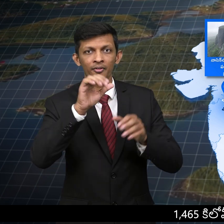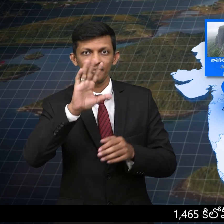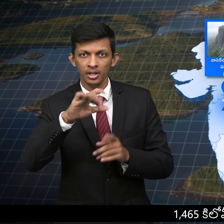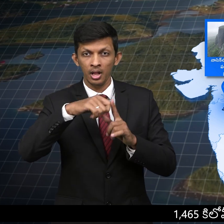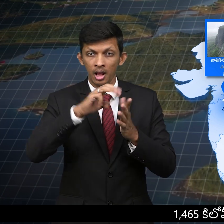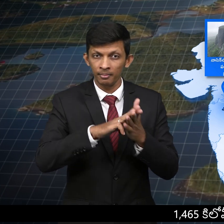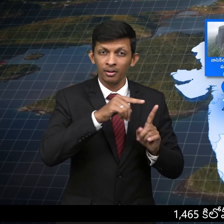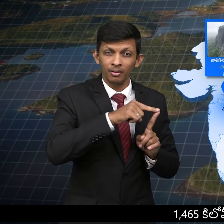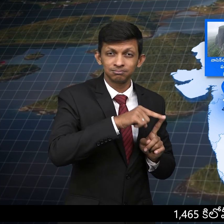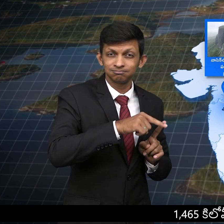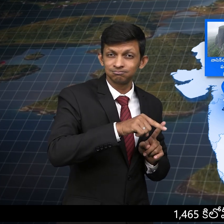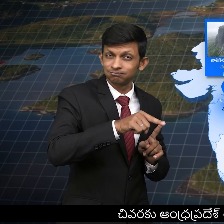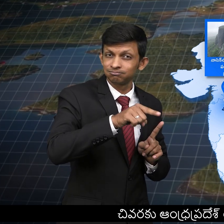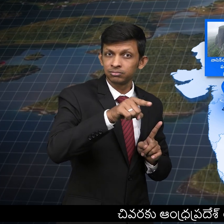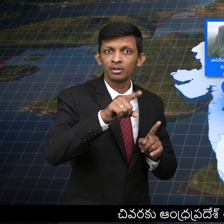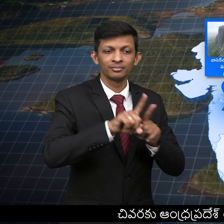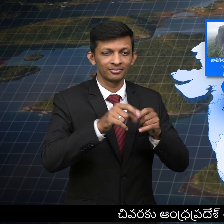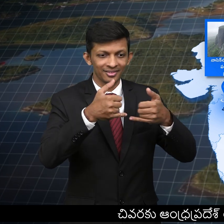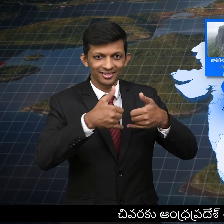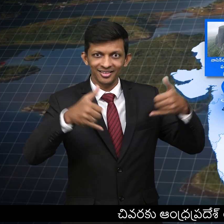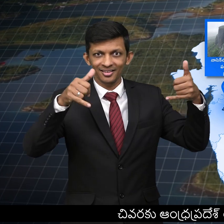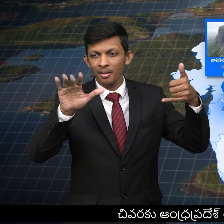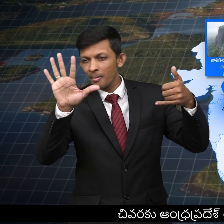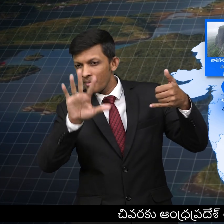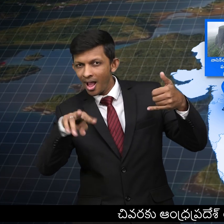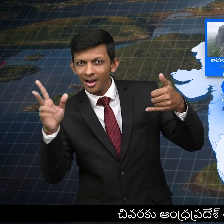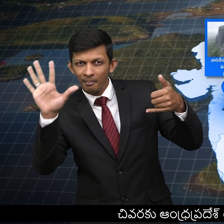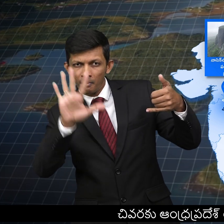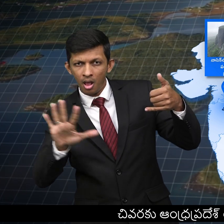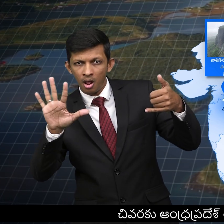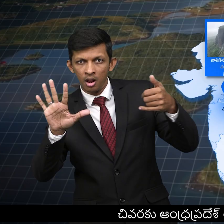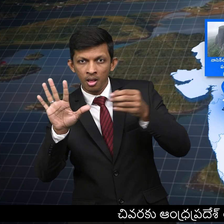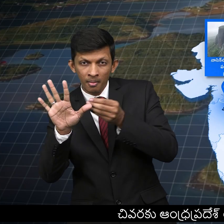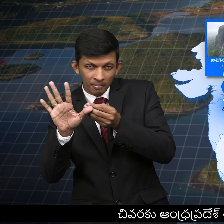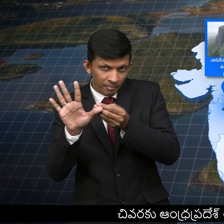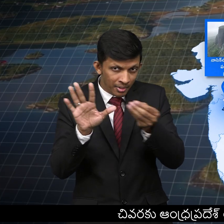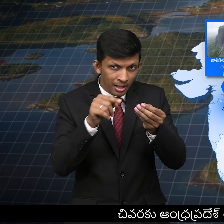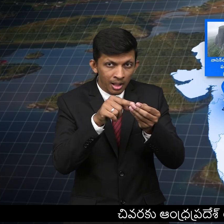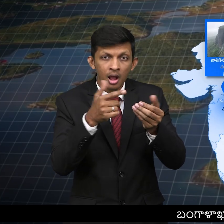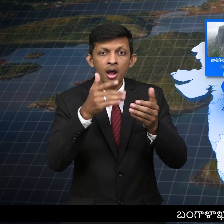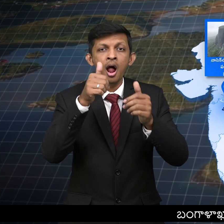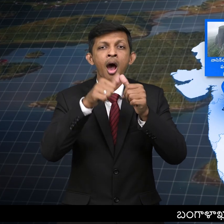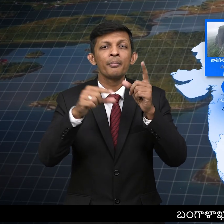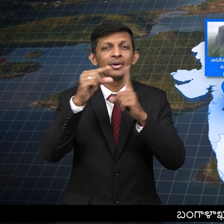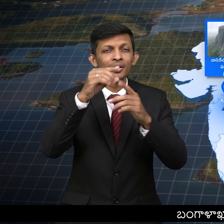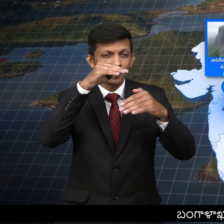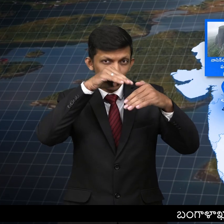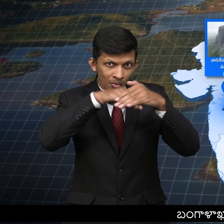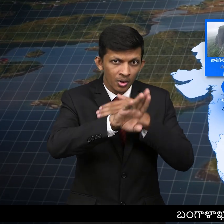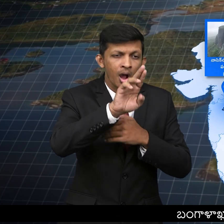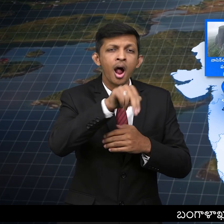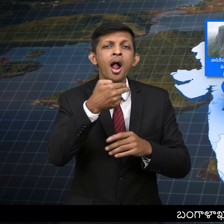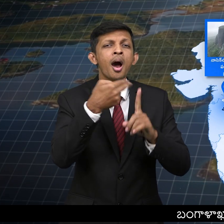1465 కిలోమీటర్లు ప్రయాణించి చివరకు ఆంధ్రప్రదేశ్లోని అంతర్వేది అనే ప్రదేశంలో